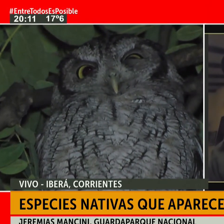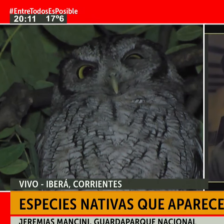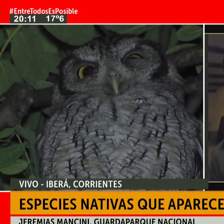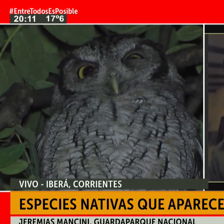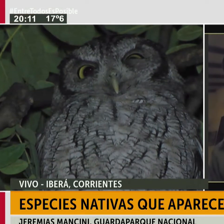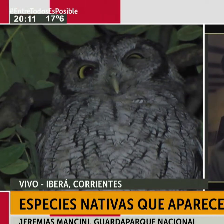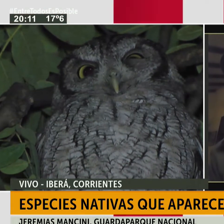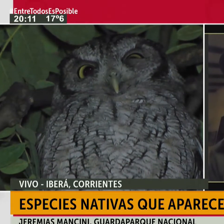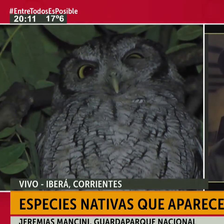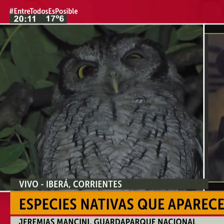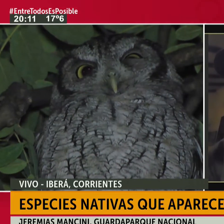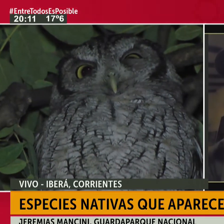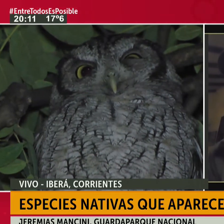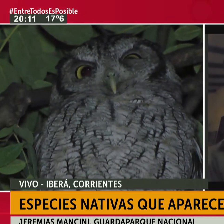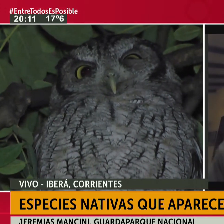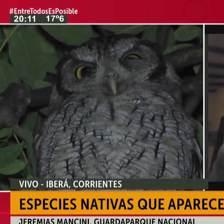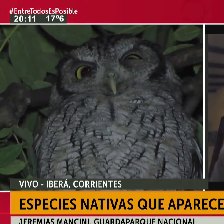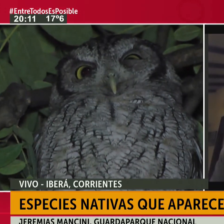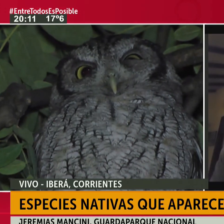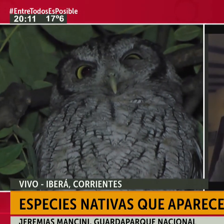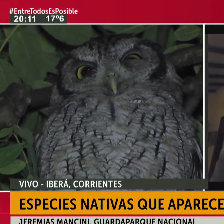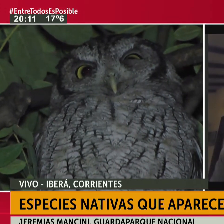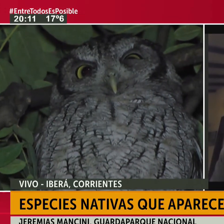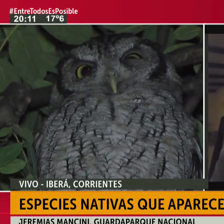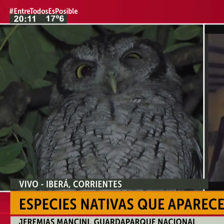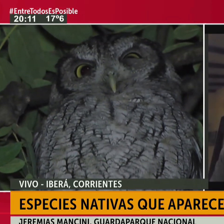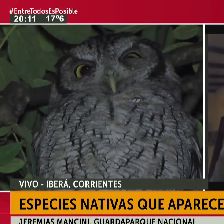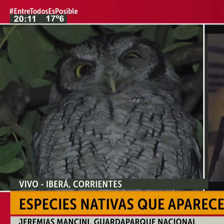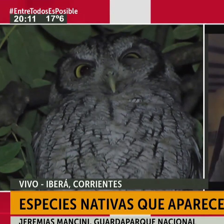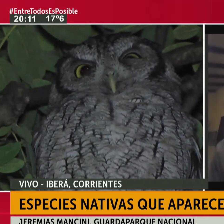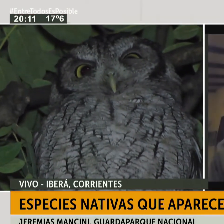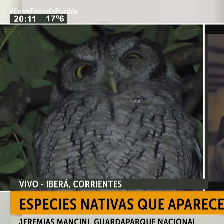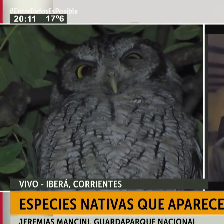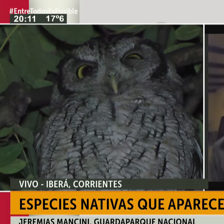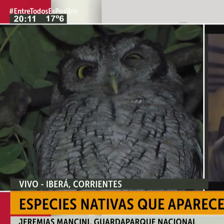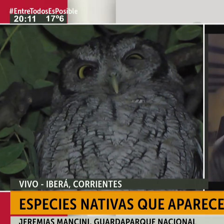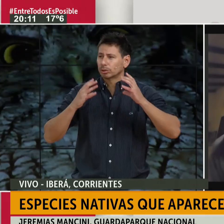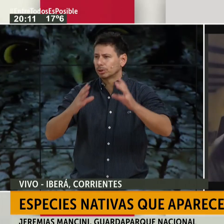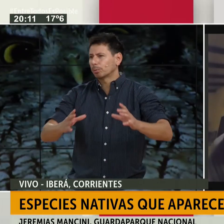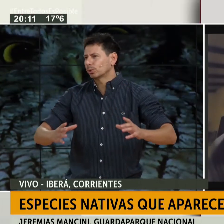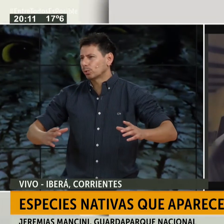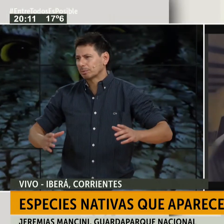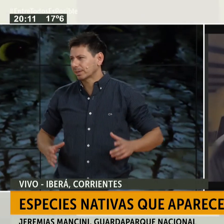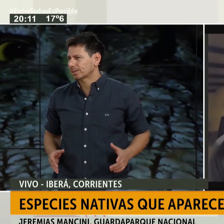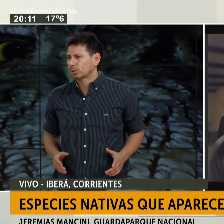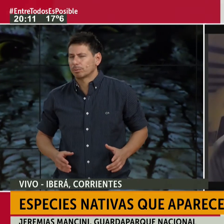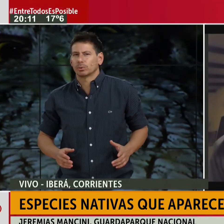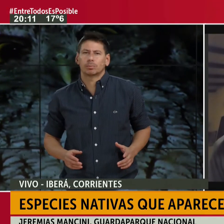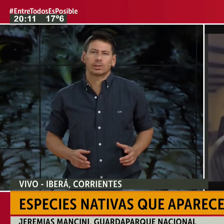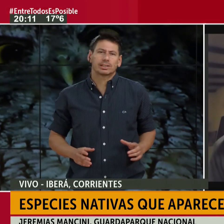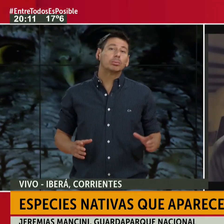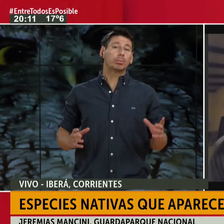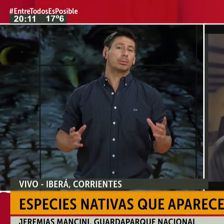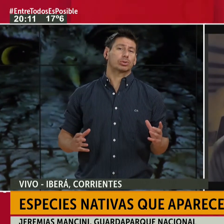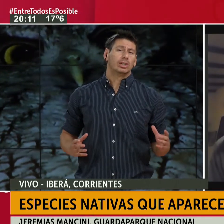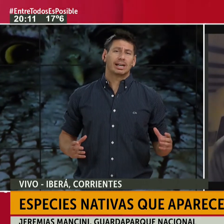lugares con algún descampado, alguna cancha bien, de fútbol. Bien. Jeremías, lo último, por lo menos de mi parte, una duda que me quiero sacar, yo que cuando me tope con un guardaparque se lo voy a preguntar,